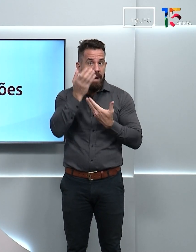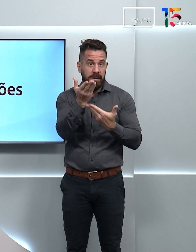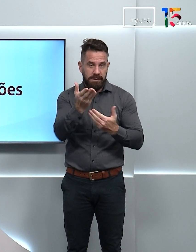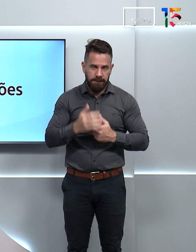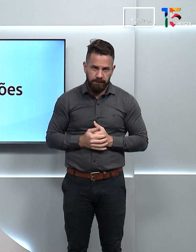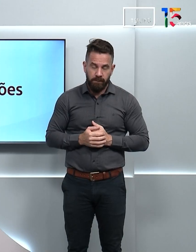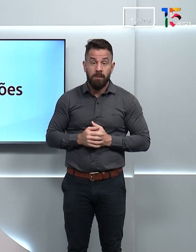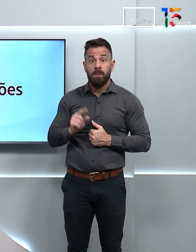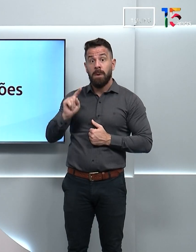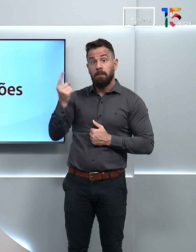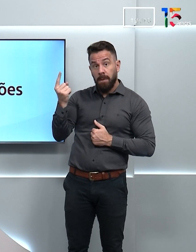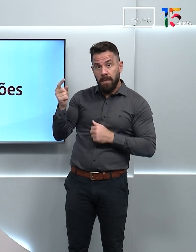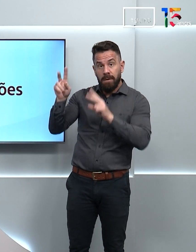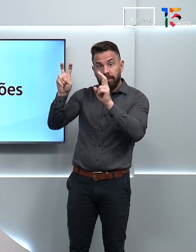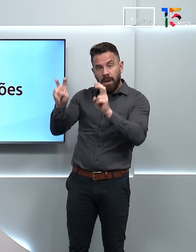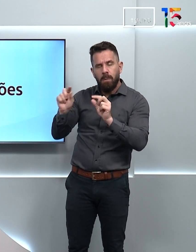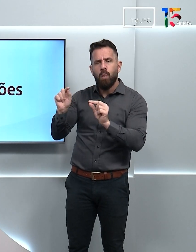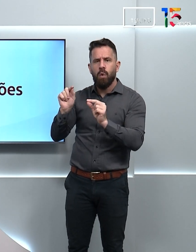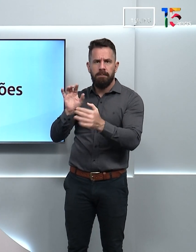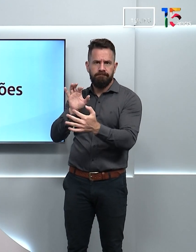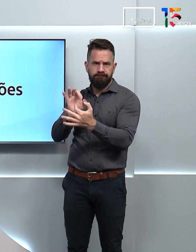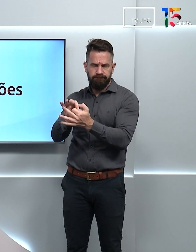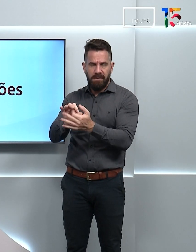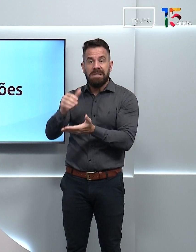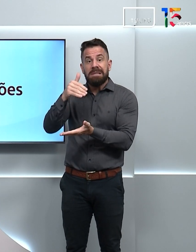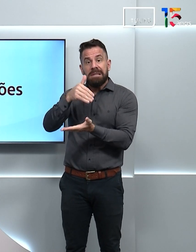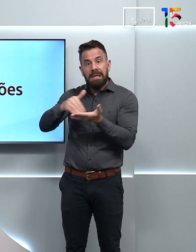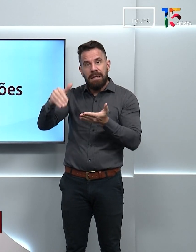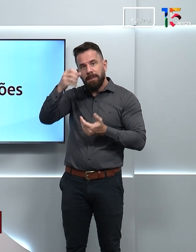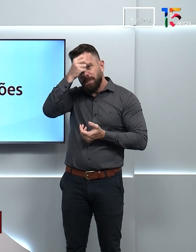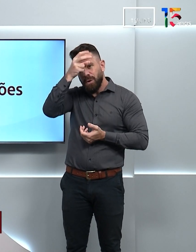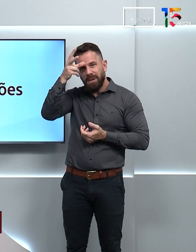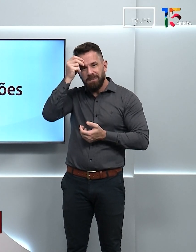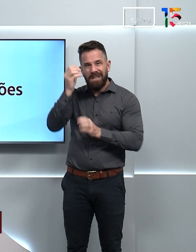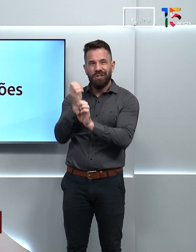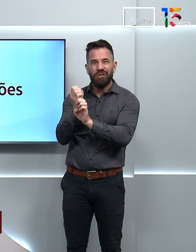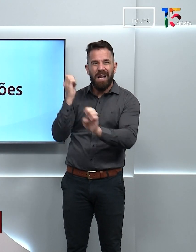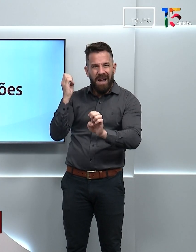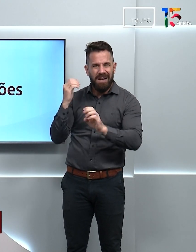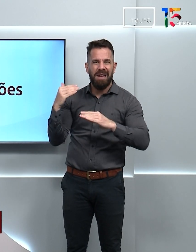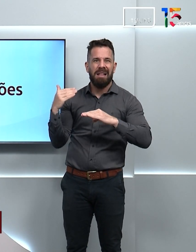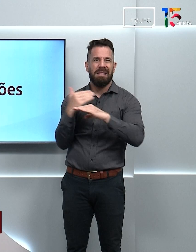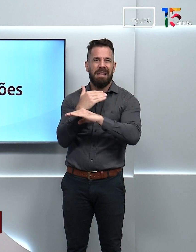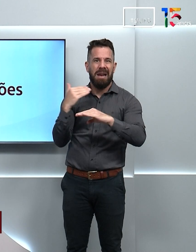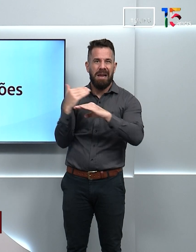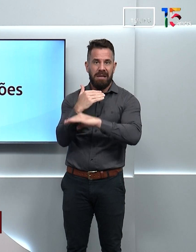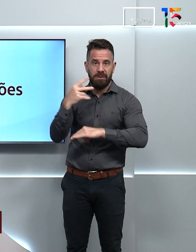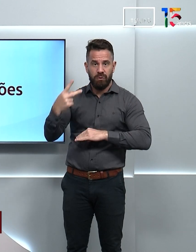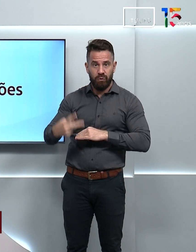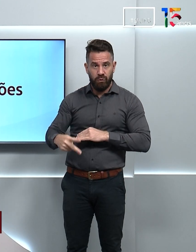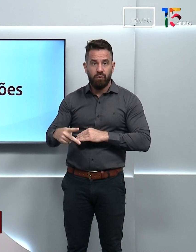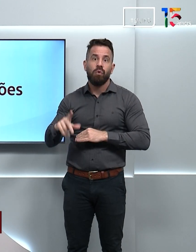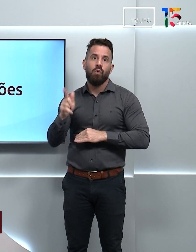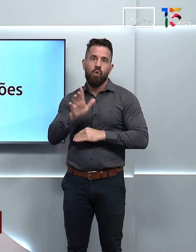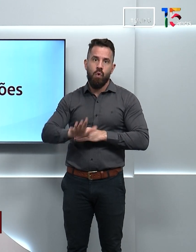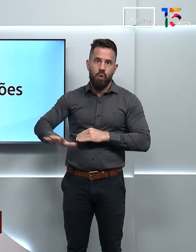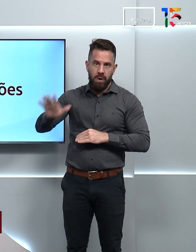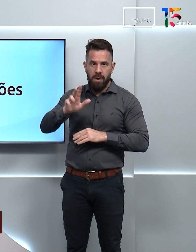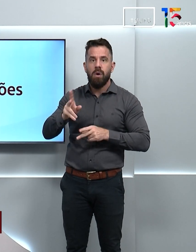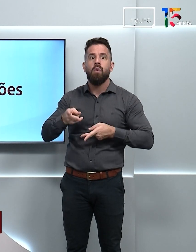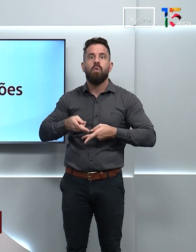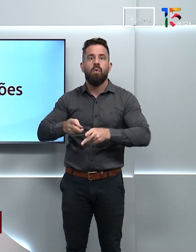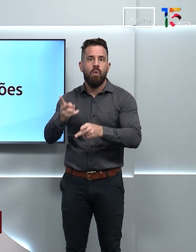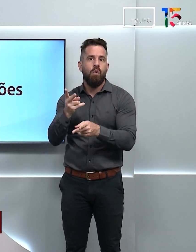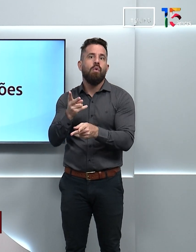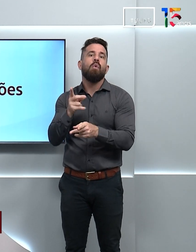informação importante é que a Secretaria Municipal de Engenharia de Trânsito de Goiânia anunciou que vai retomar a fiscalização